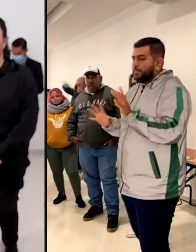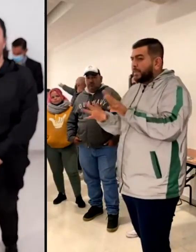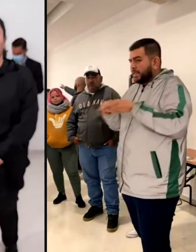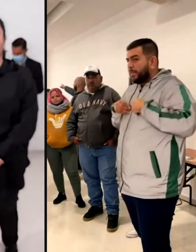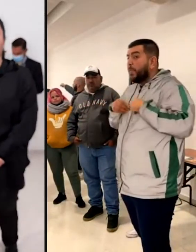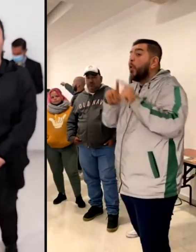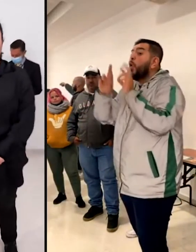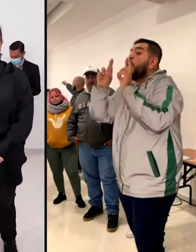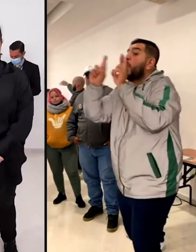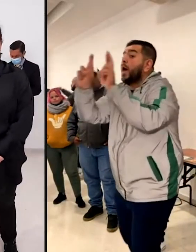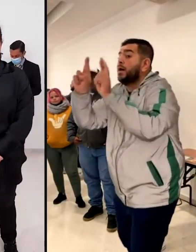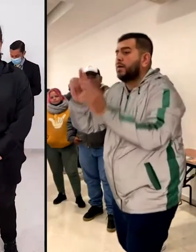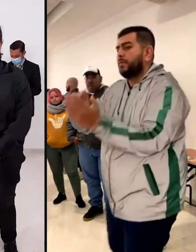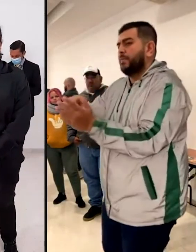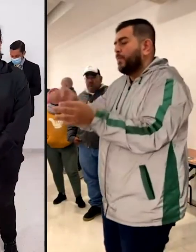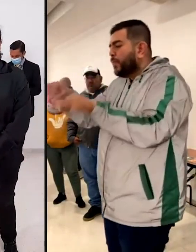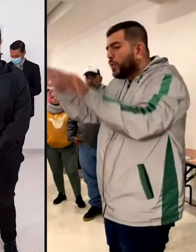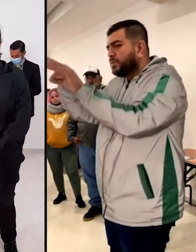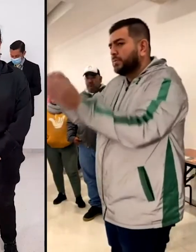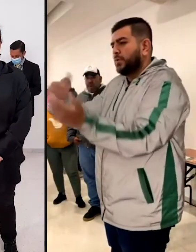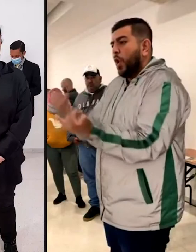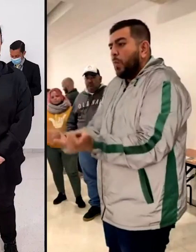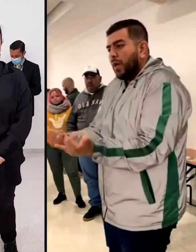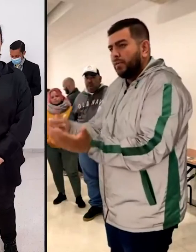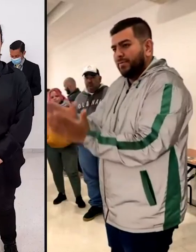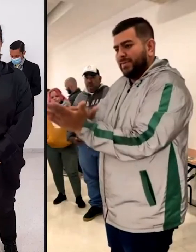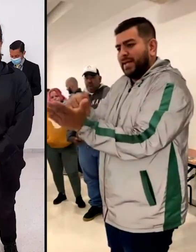lo más pronto posible